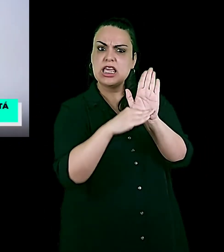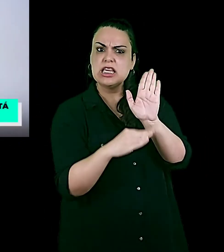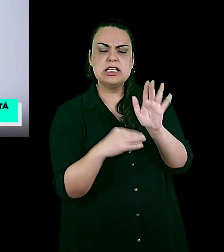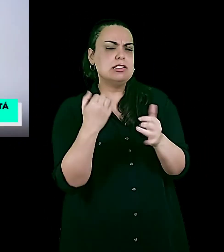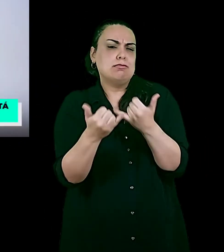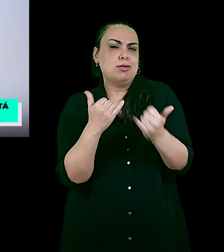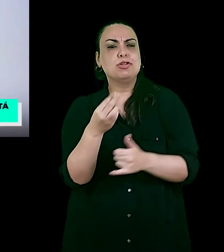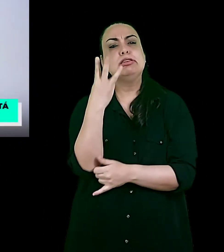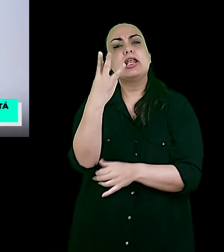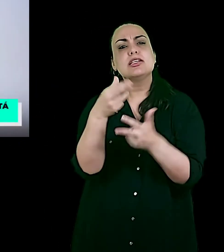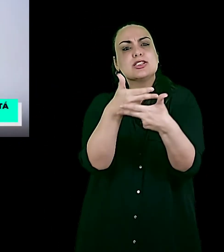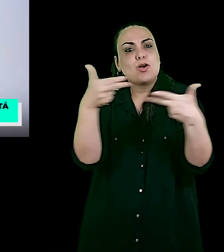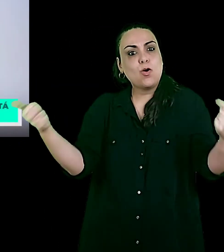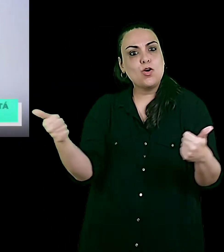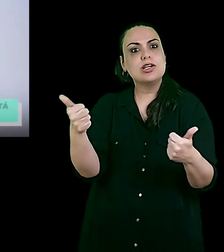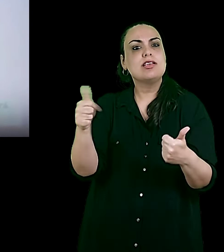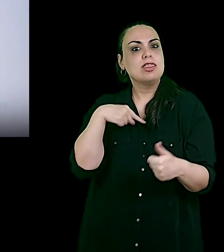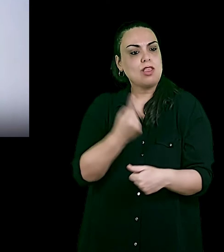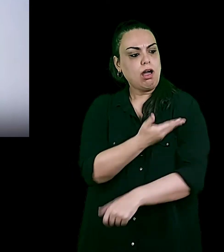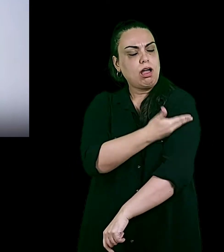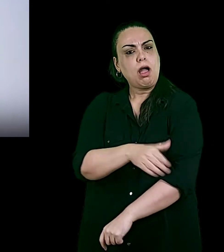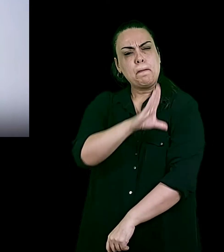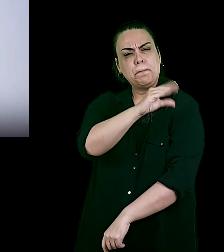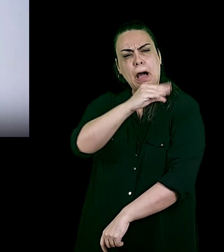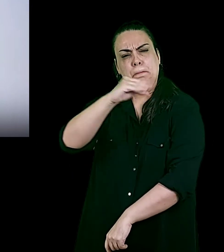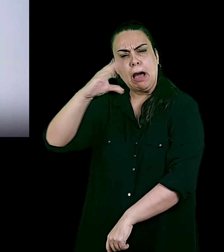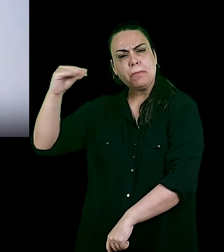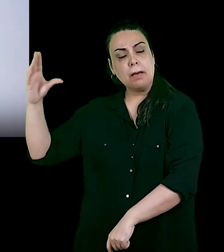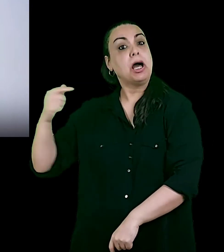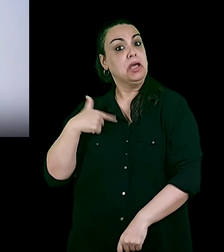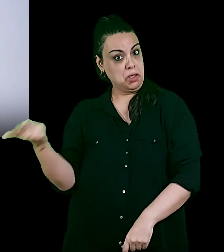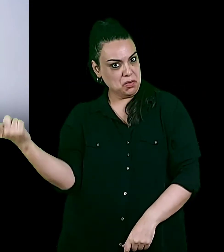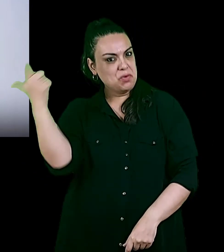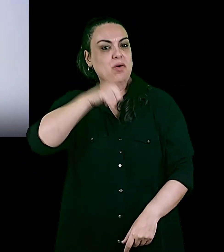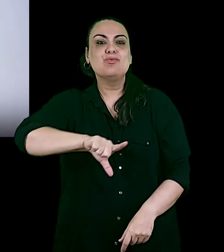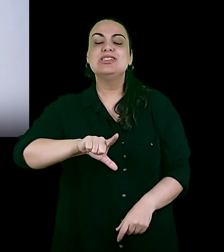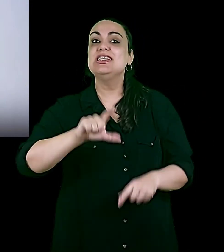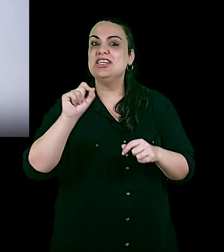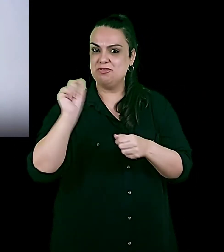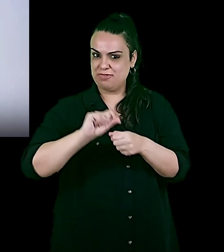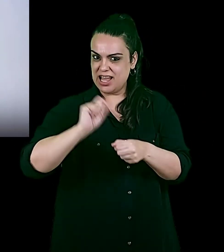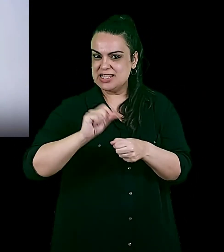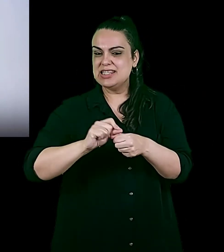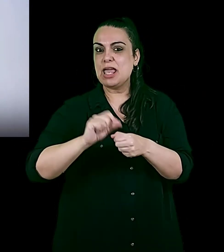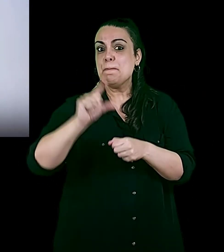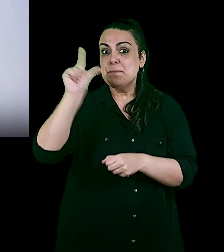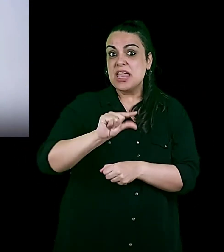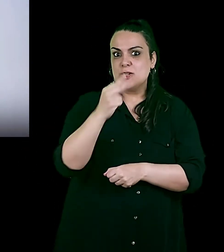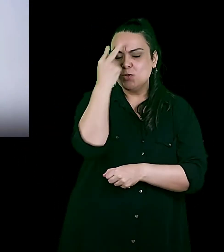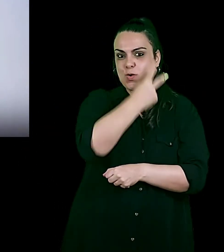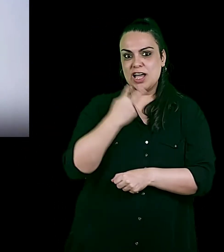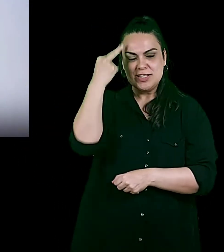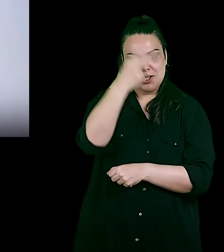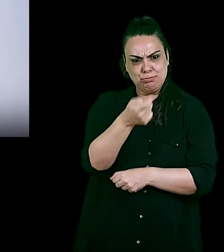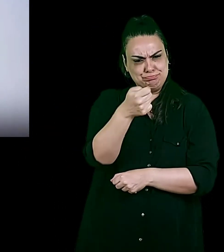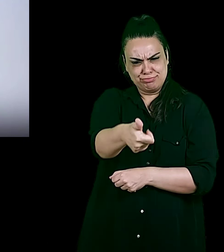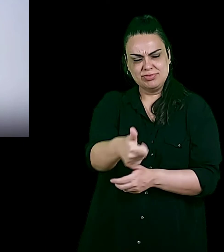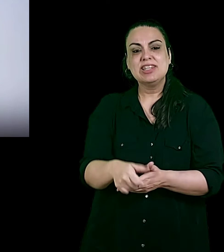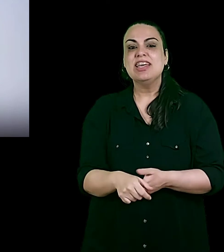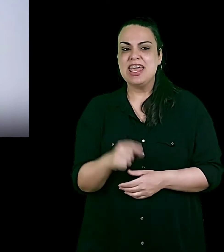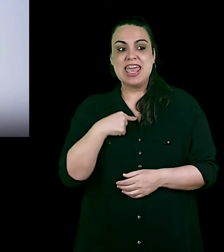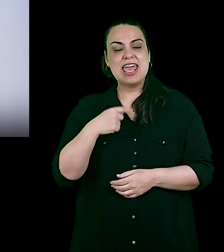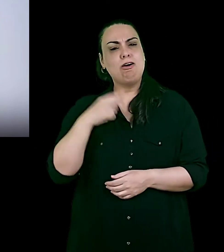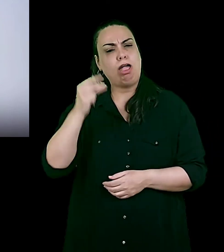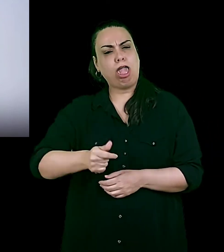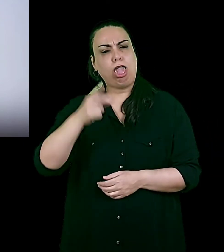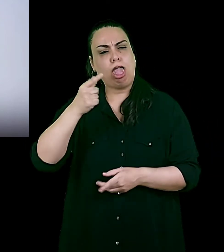gente vem procrastinando há algum tempo. E eu consegui cumprir essa lista em menos de 2 horas, né? Uma das coisas que eu não fazia, e você que me